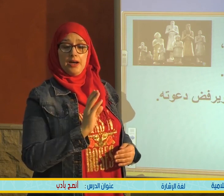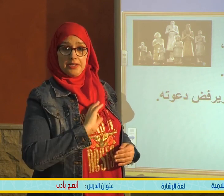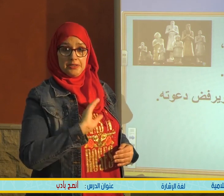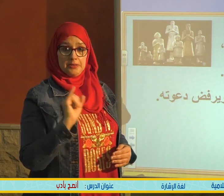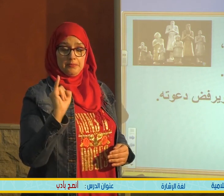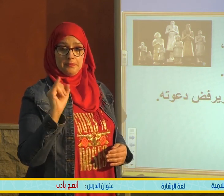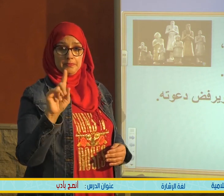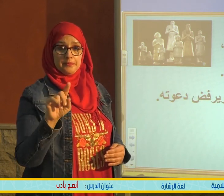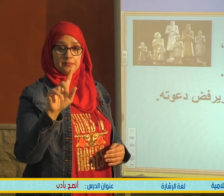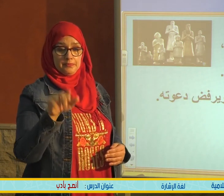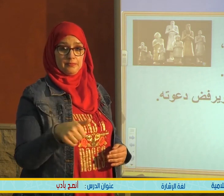إبراهيم